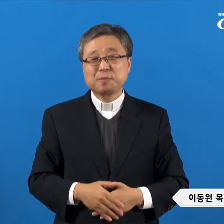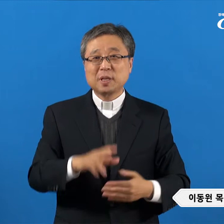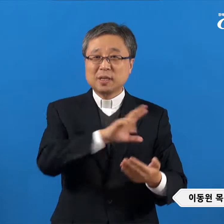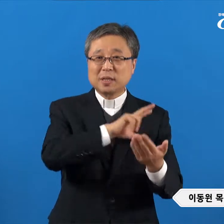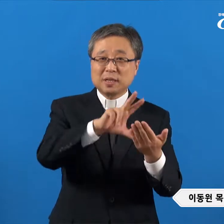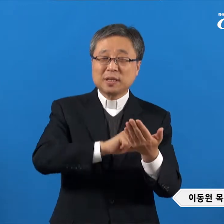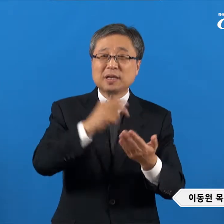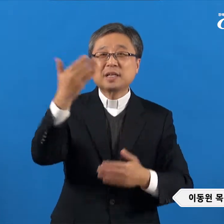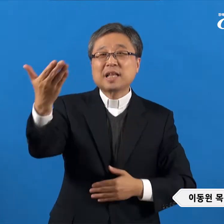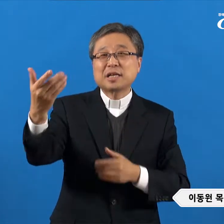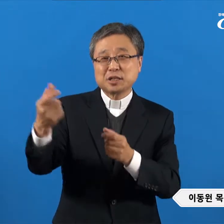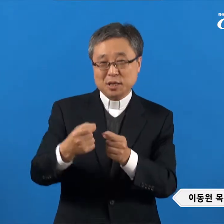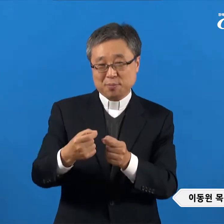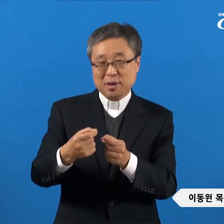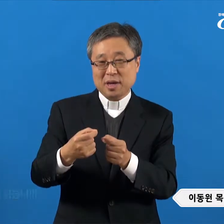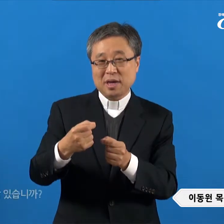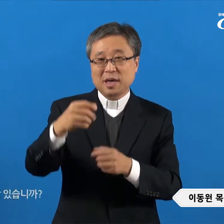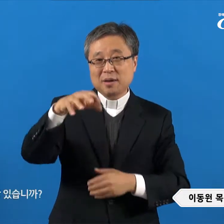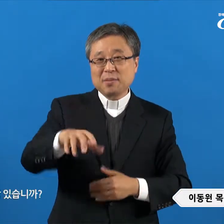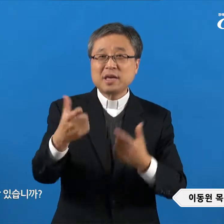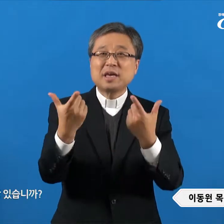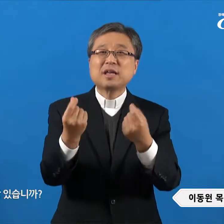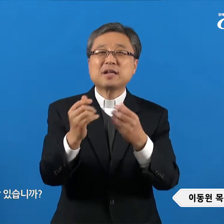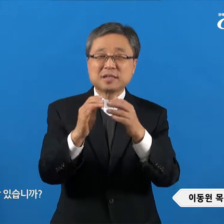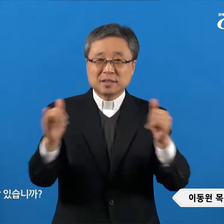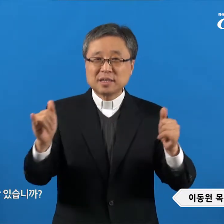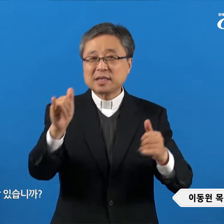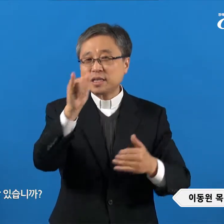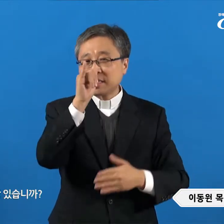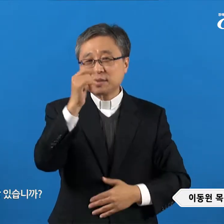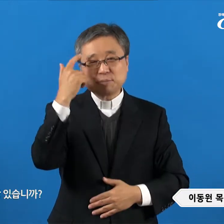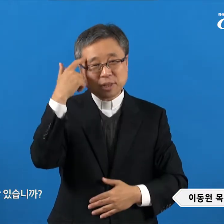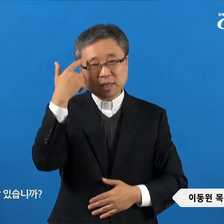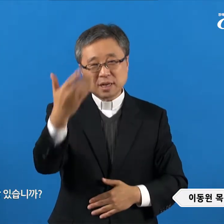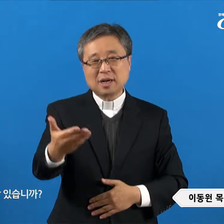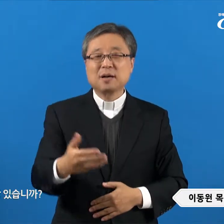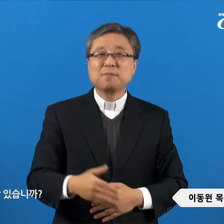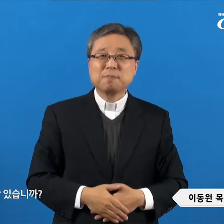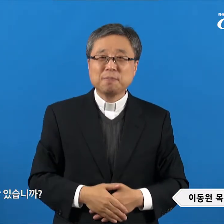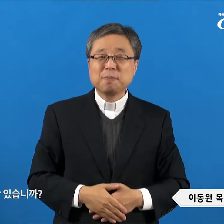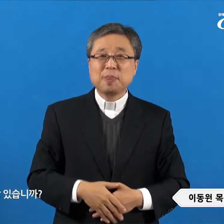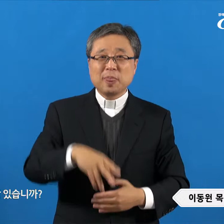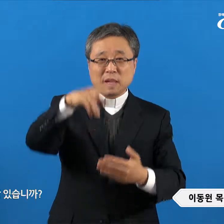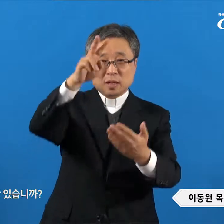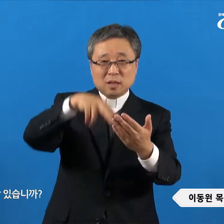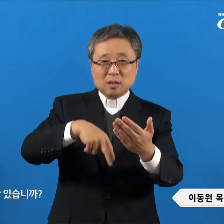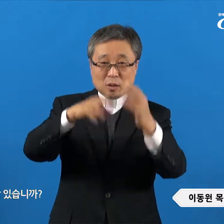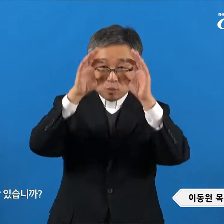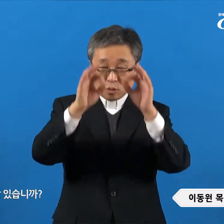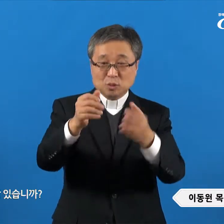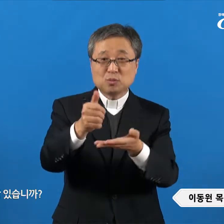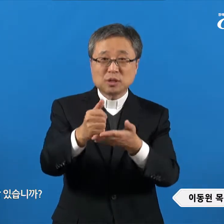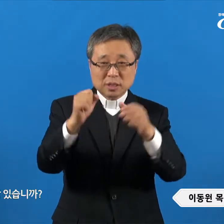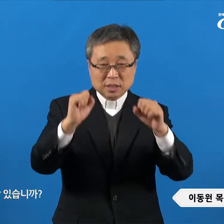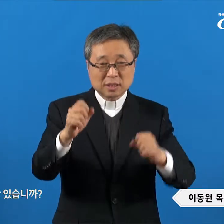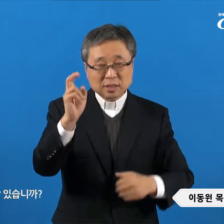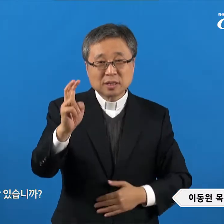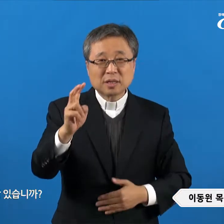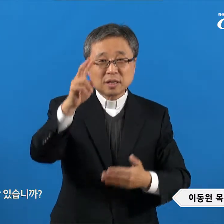제목은 당신 옆에 이런 사람 있습니까? 읽어보신 분도 계실 거예요. 읽어보시지 않은